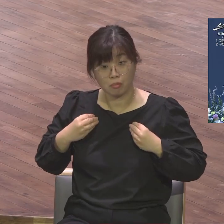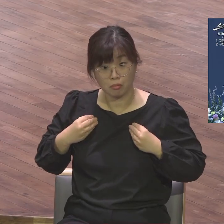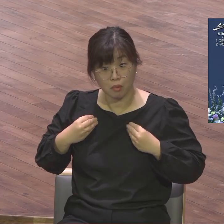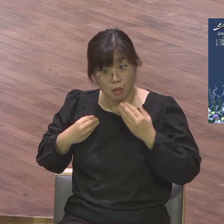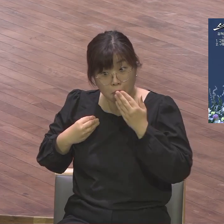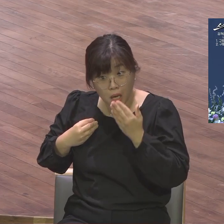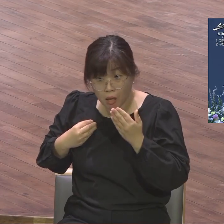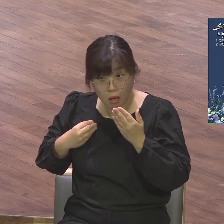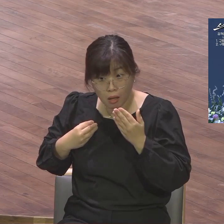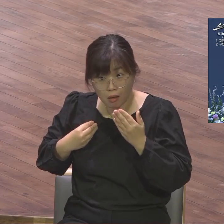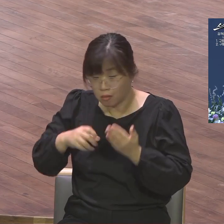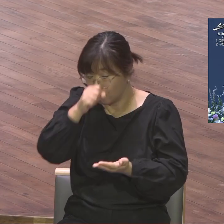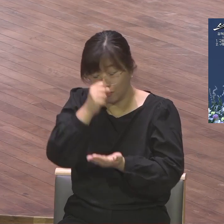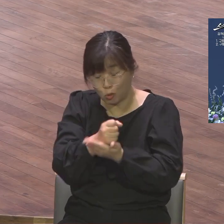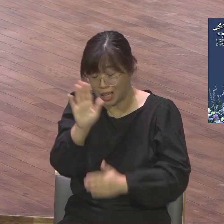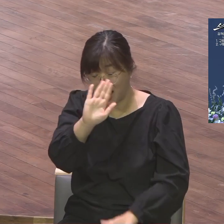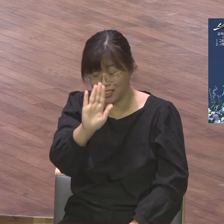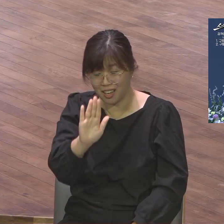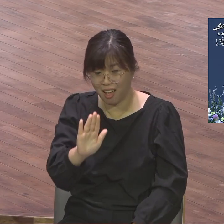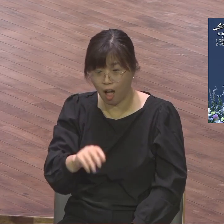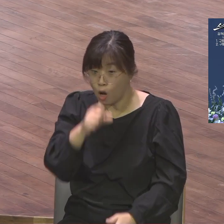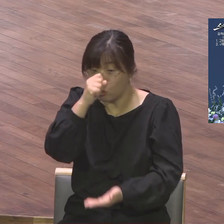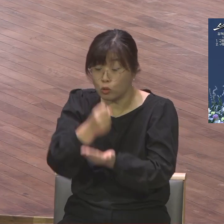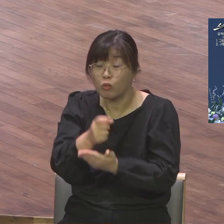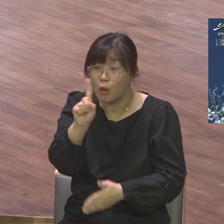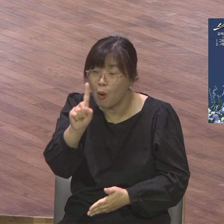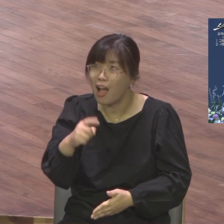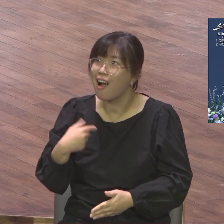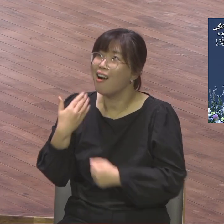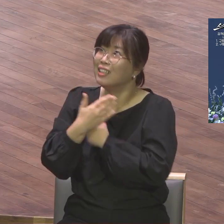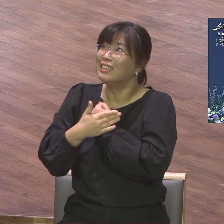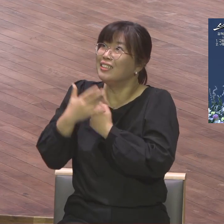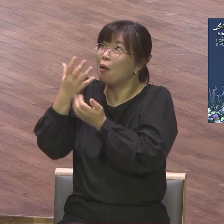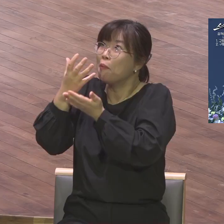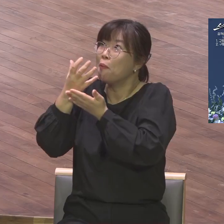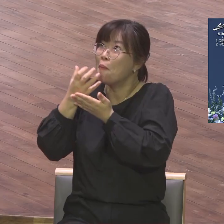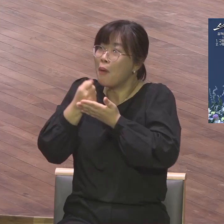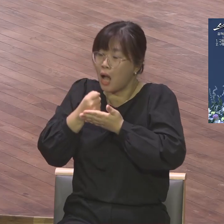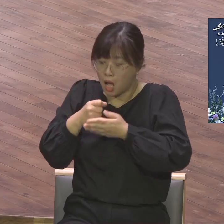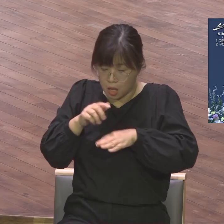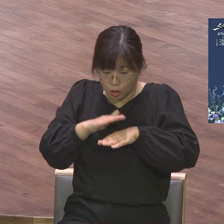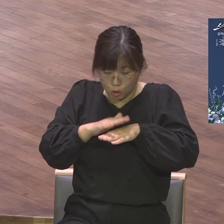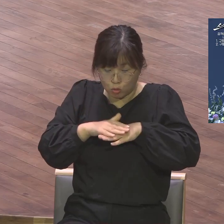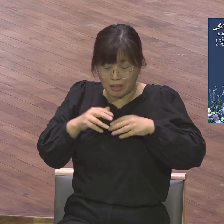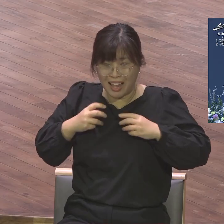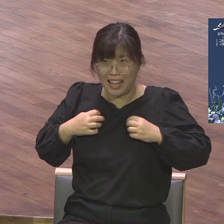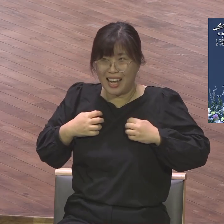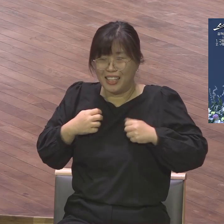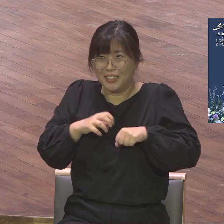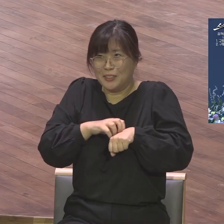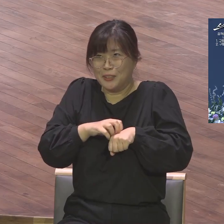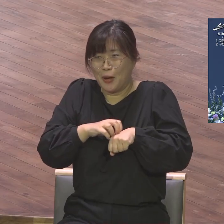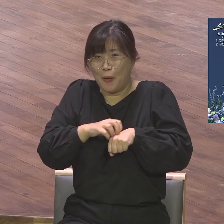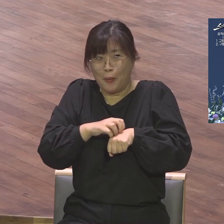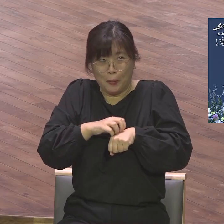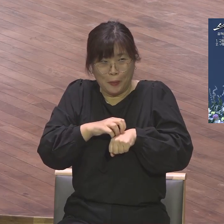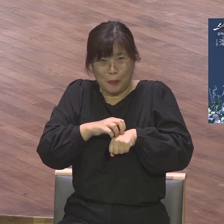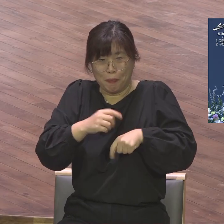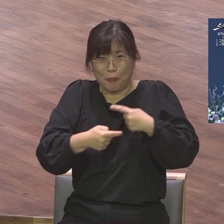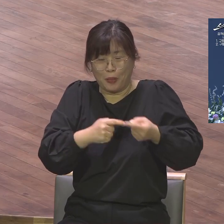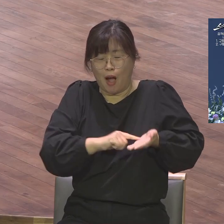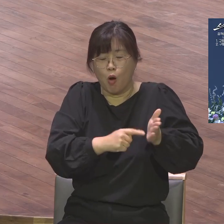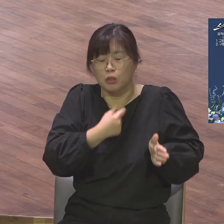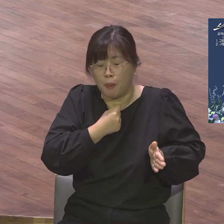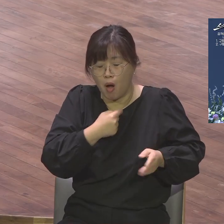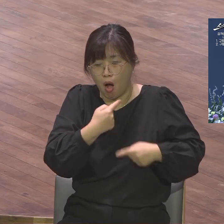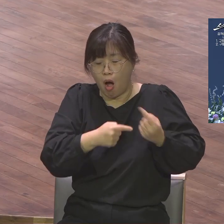가만히 못 있는다니까요. 하나님의 은혜를 받은 사람, 예배에 성공한 사람 가만히 못 있어요. 가만히 있어도 못 있어요. 바울이 너